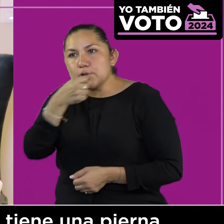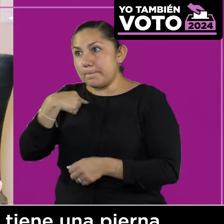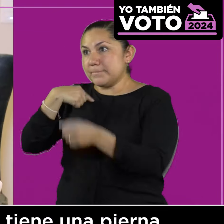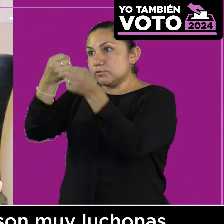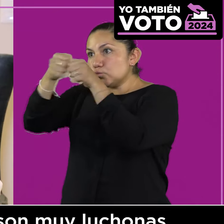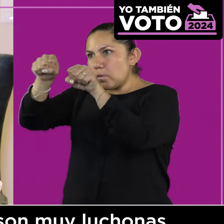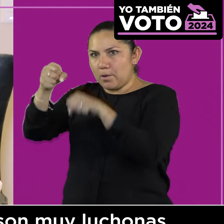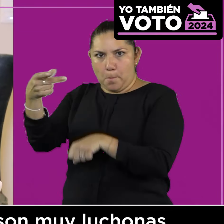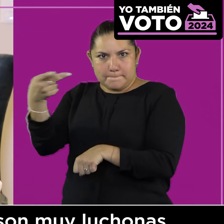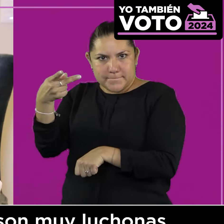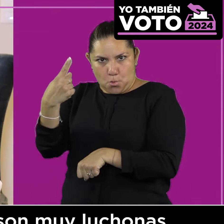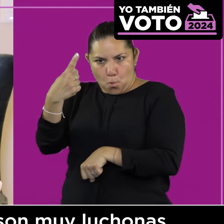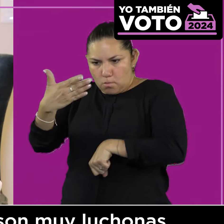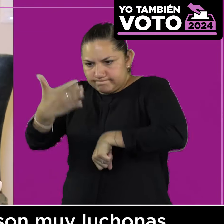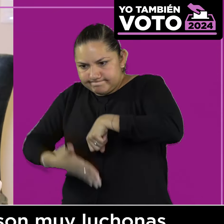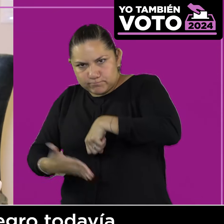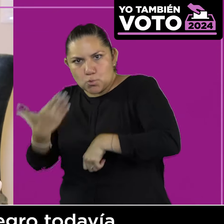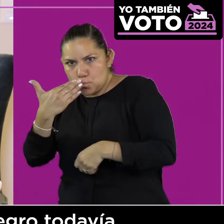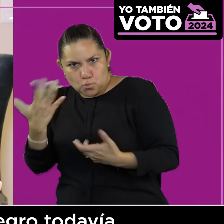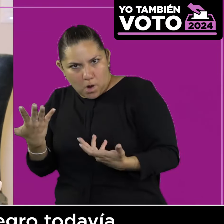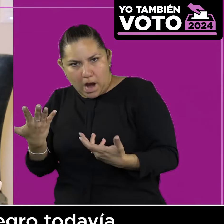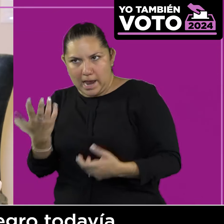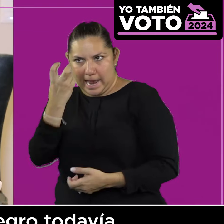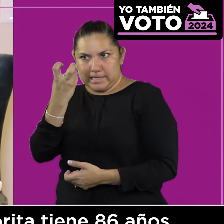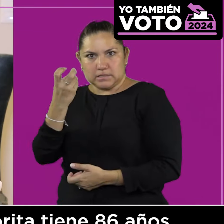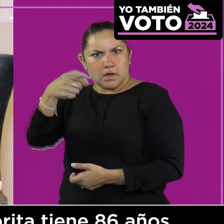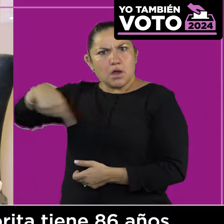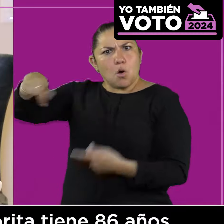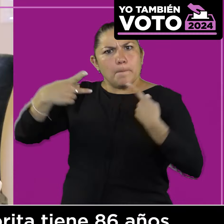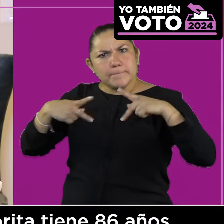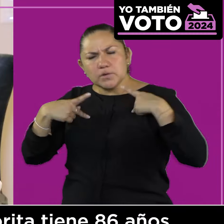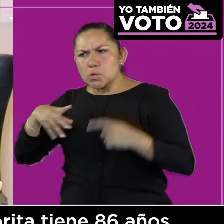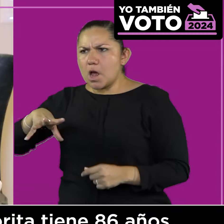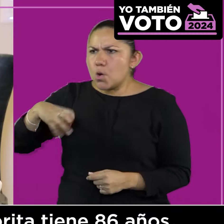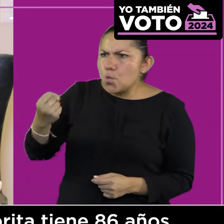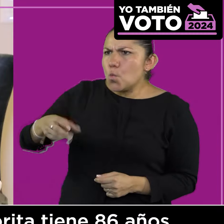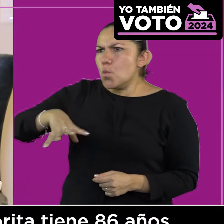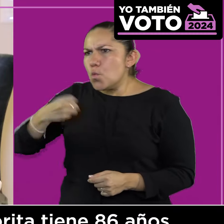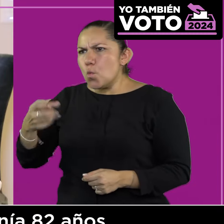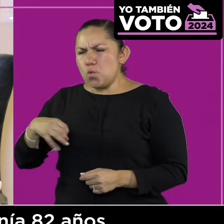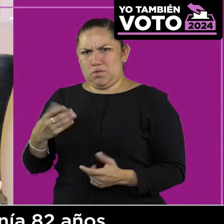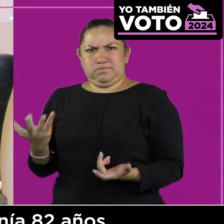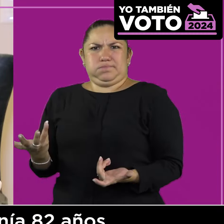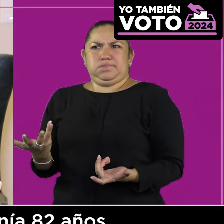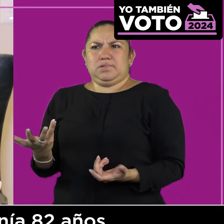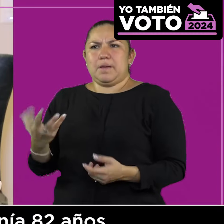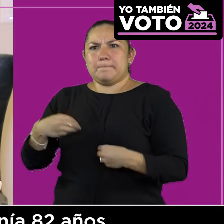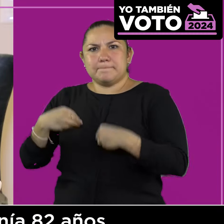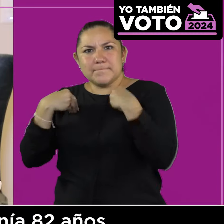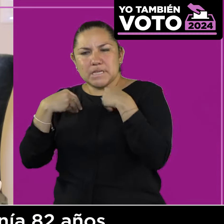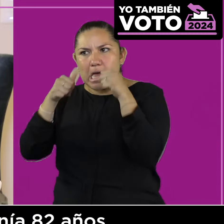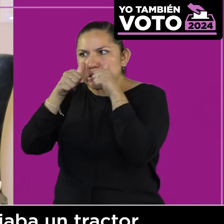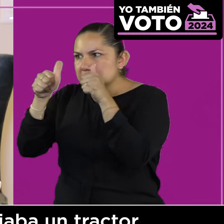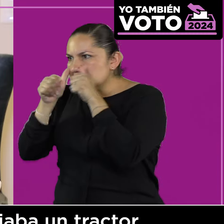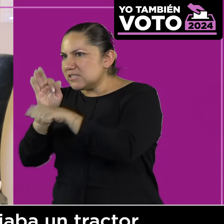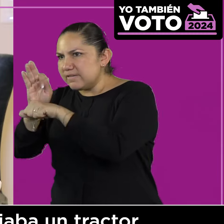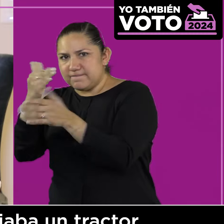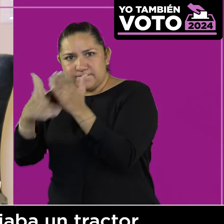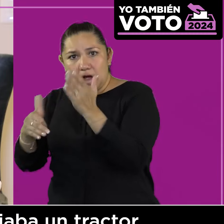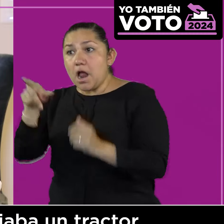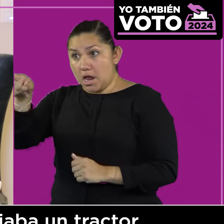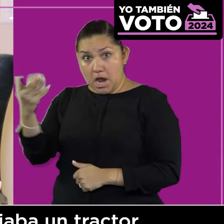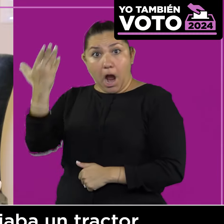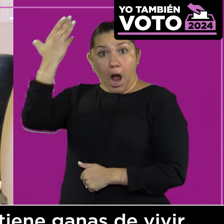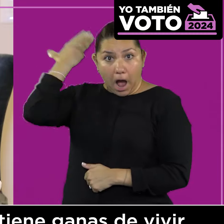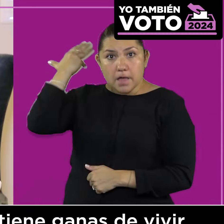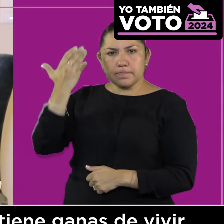una pierna y son gente que son muy luchonas Mira mi suegro todavía cuando tenía Ahorita tienea 86 años cuando tenía 82 años todavía manejaba un